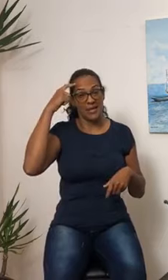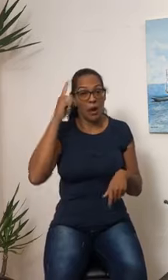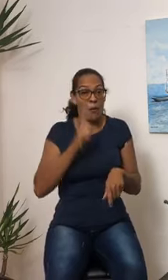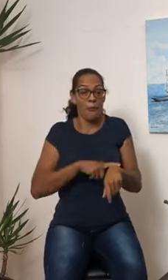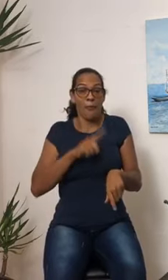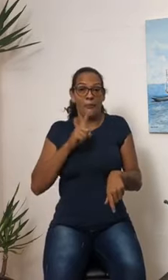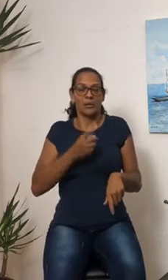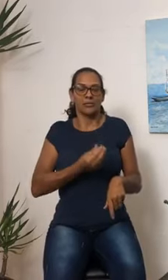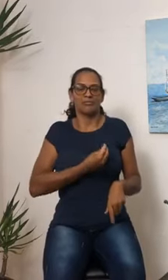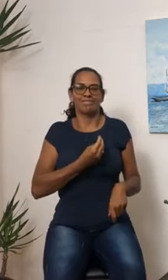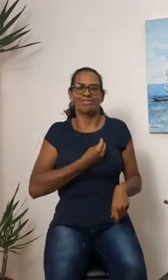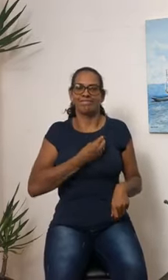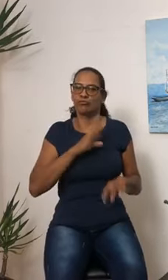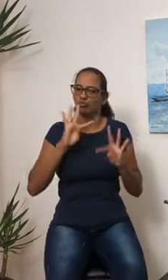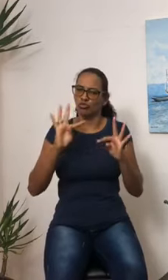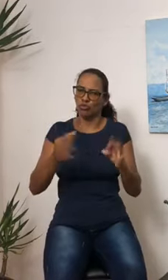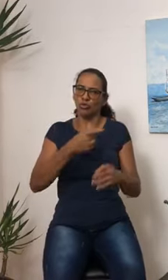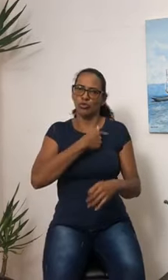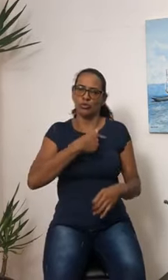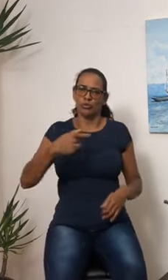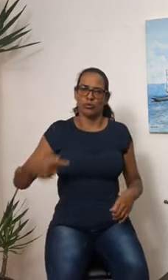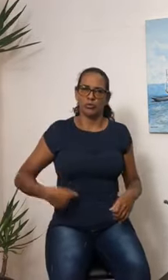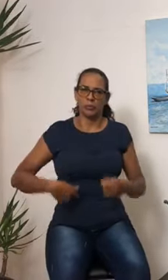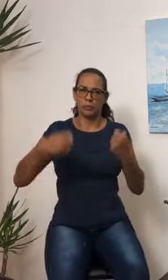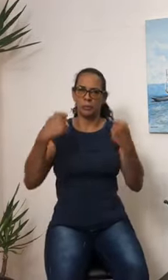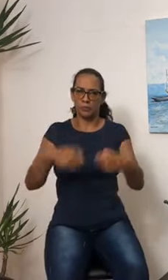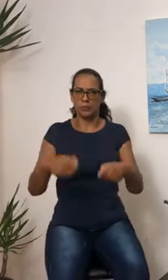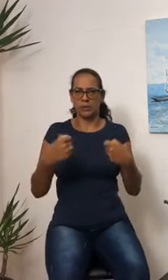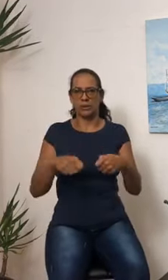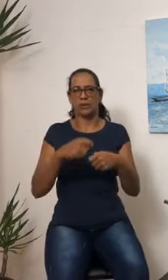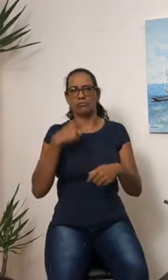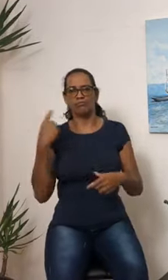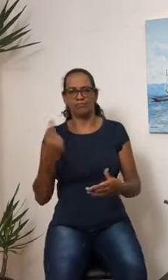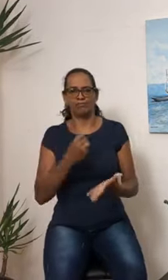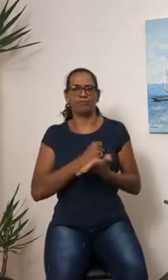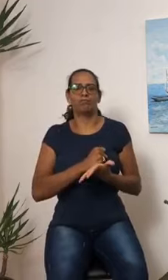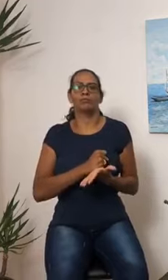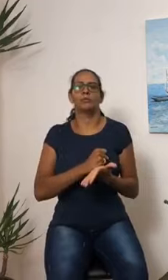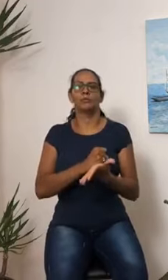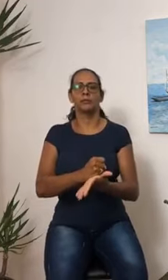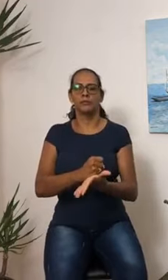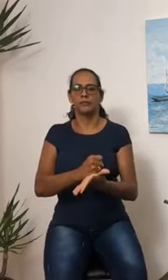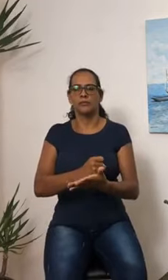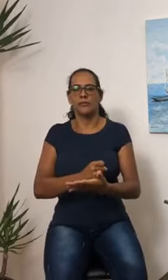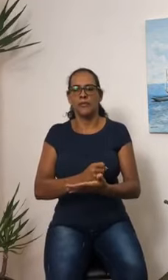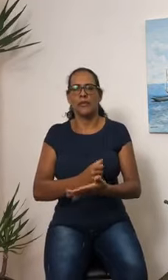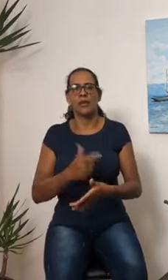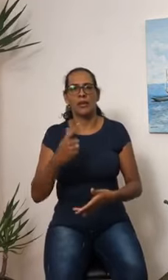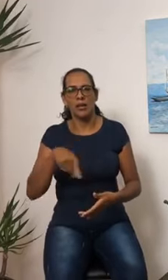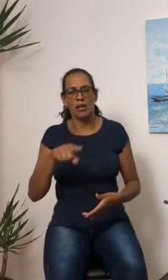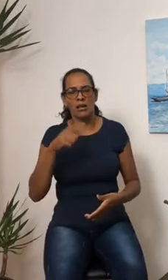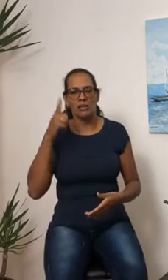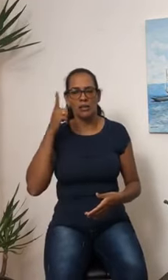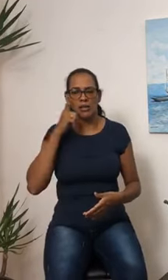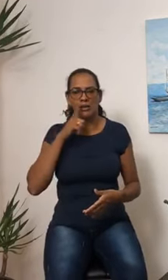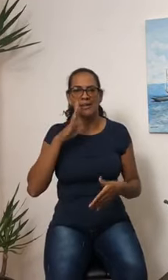estamos vivendo. Todos os governantes estão precisando do nosso apoio agora para que eles tenham